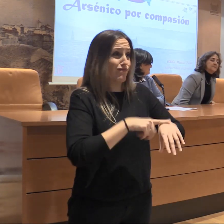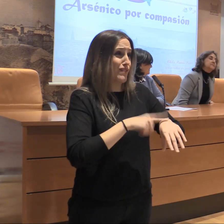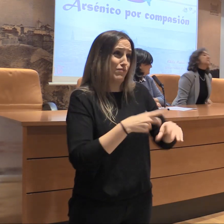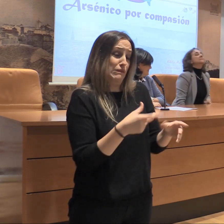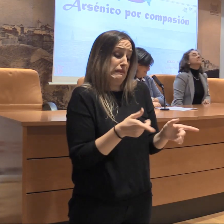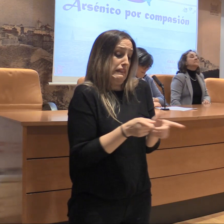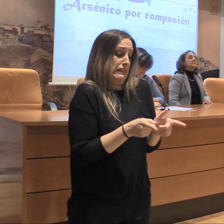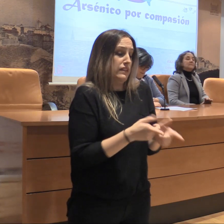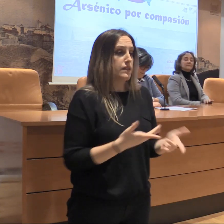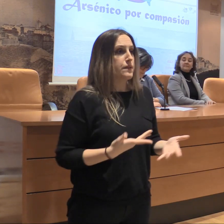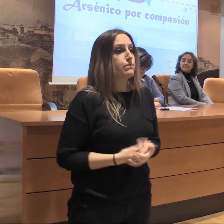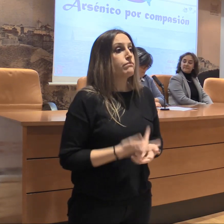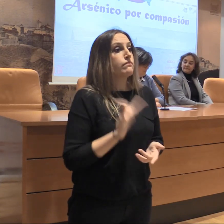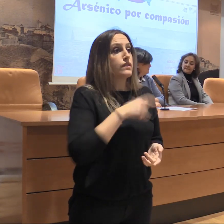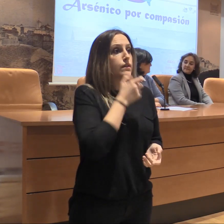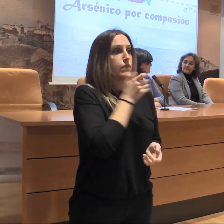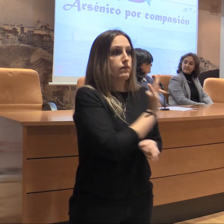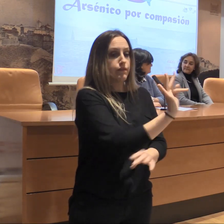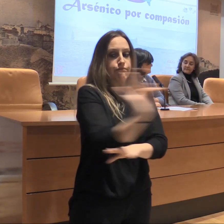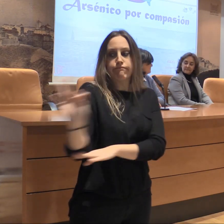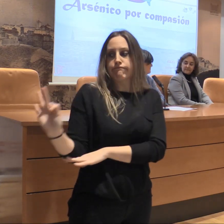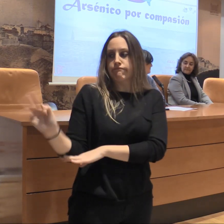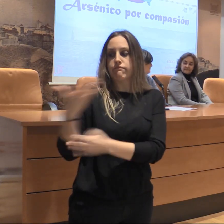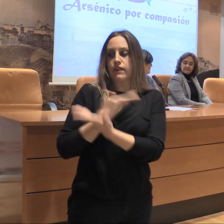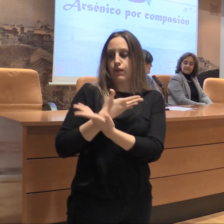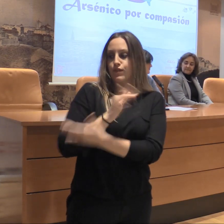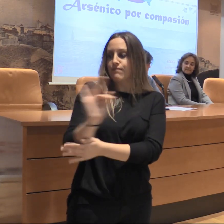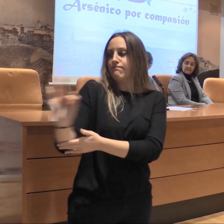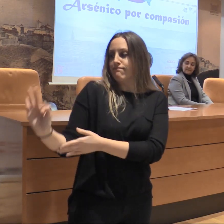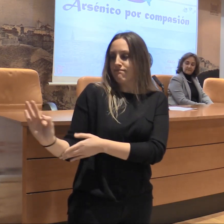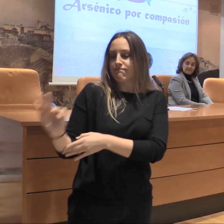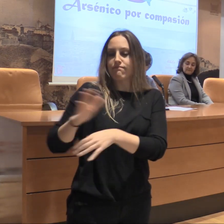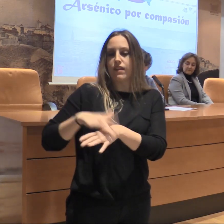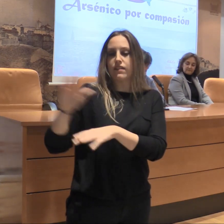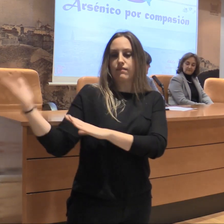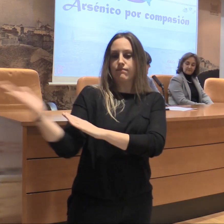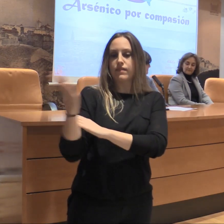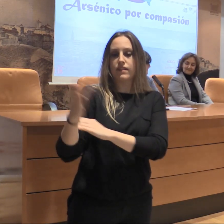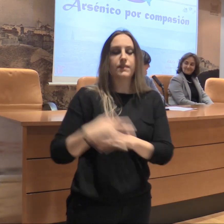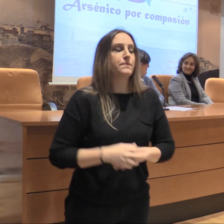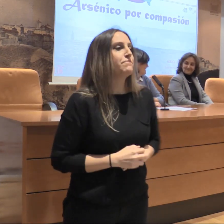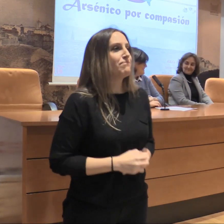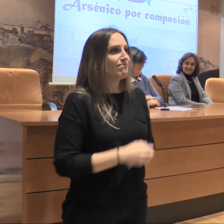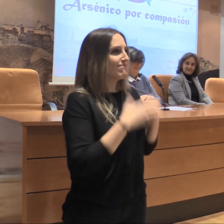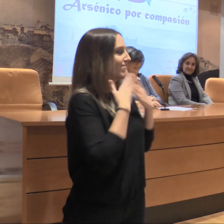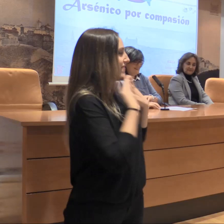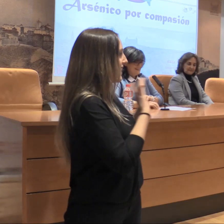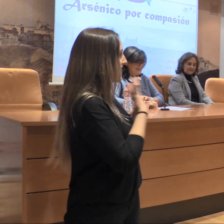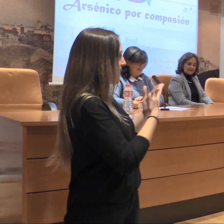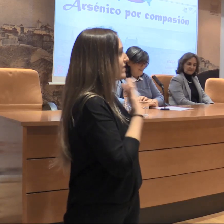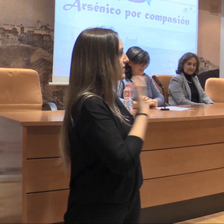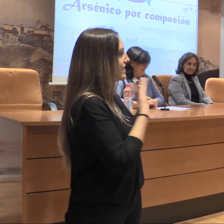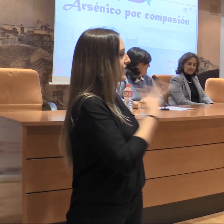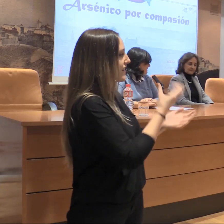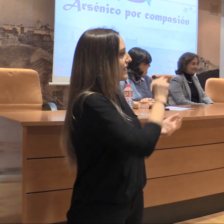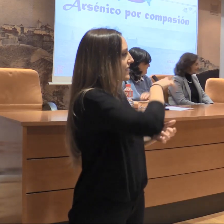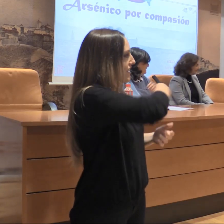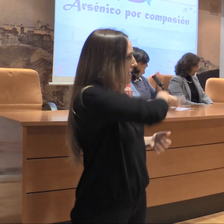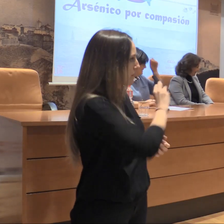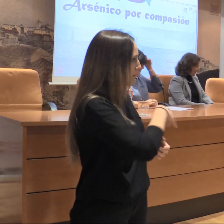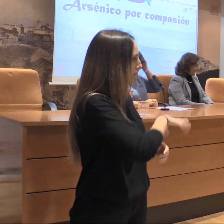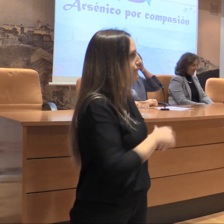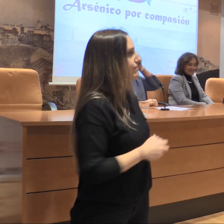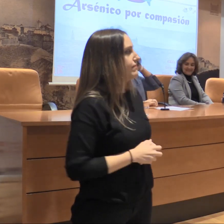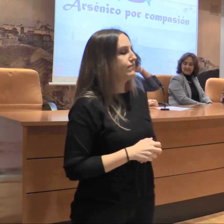ajustado, yo doy la palabra directamente a María José para que ella nos ilustre sobre Adela. Muchísimas gracias a ti, gracias, María José, Carmen. Y gracias a